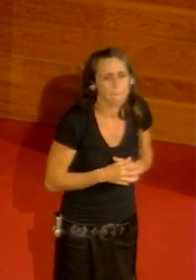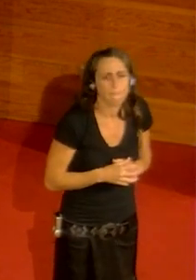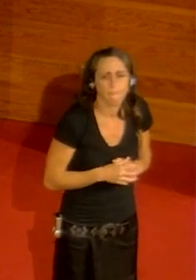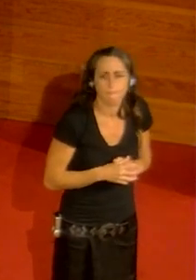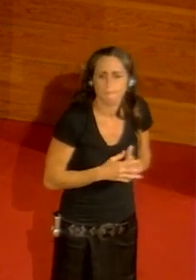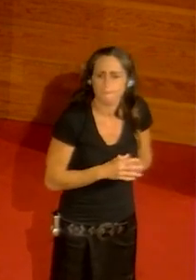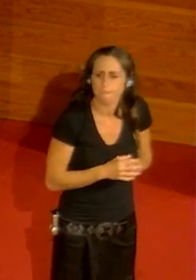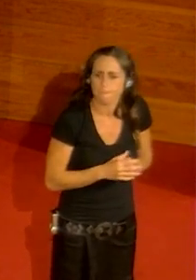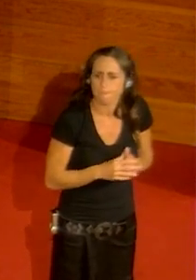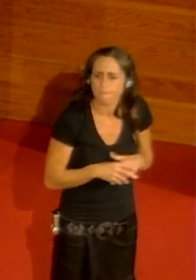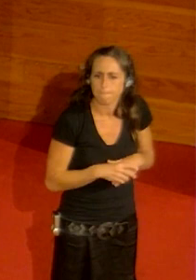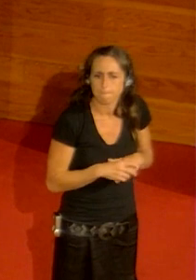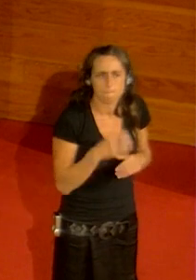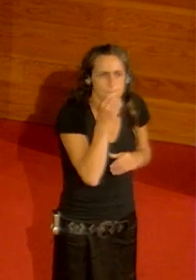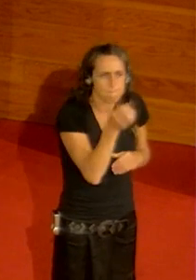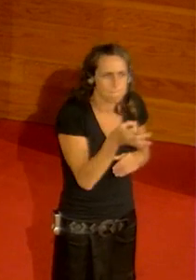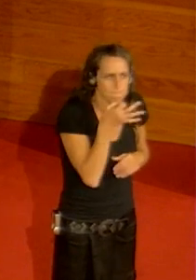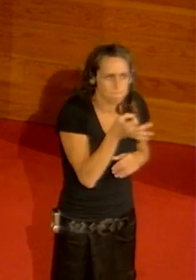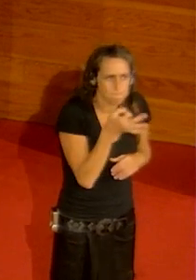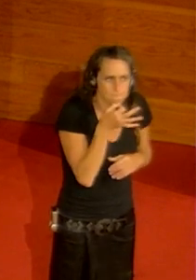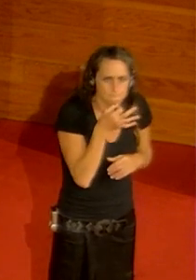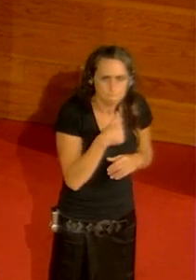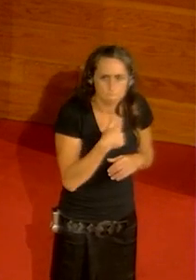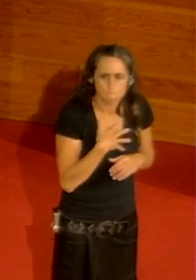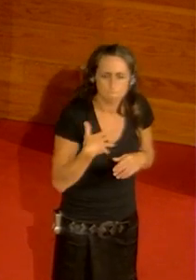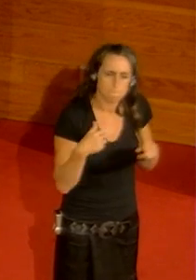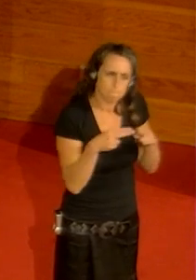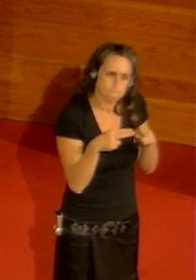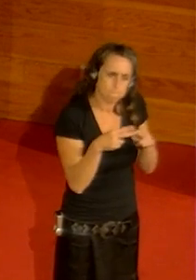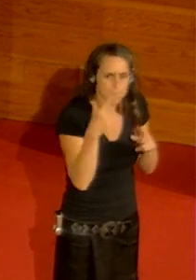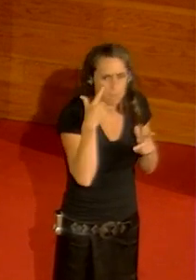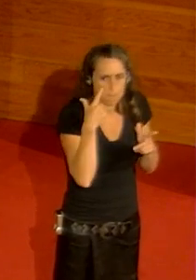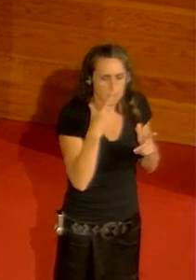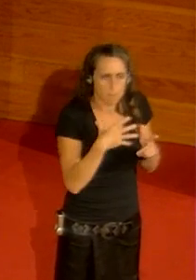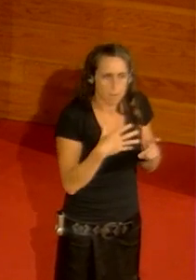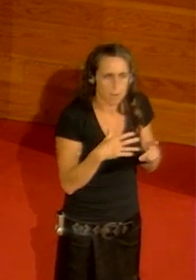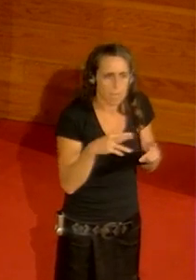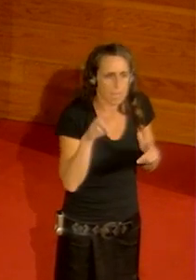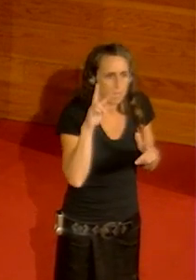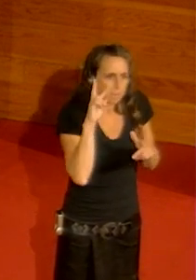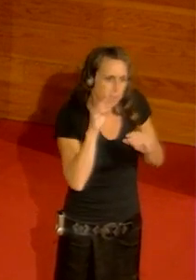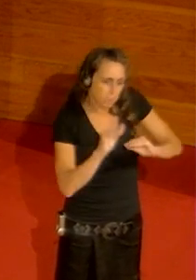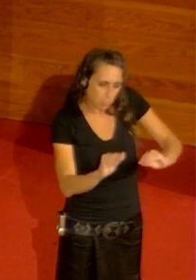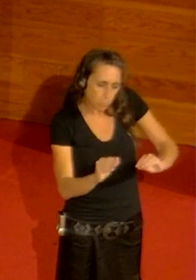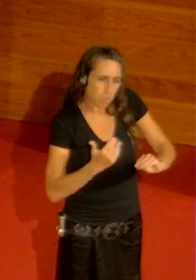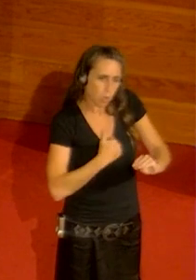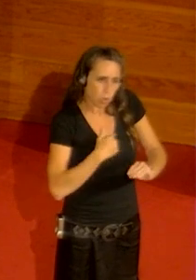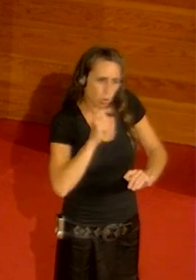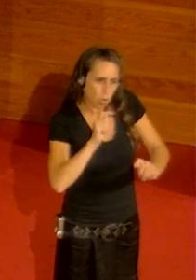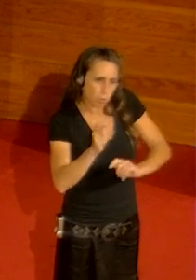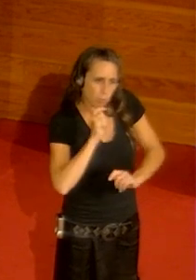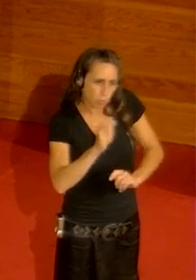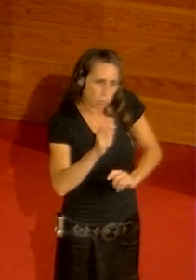Hola buenas tardes quería bueno preguntarte si nos podrías contar alguna de tus experiencias como corresponsal allí